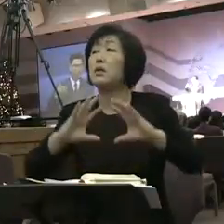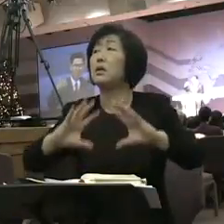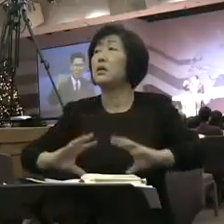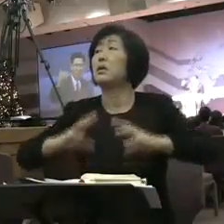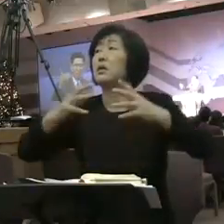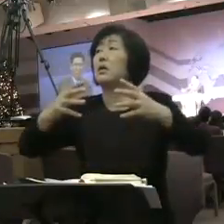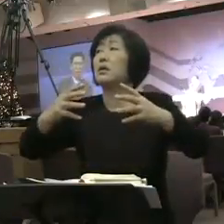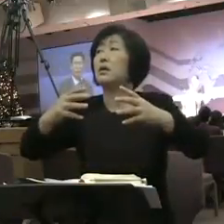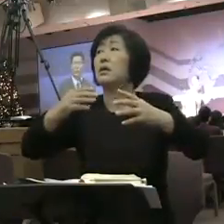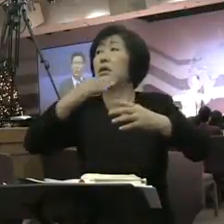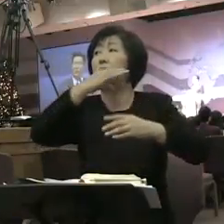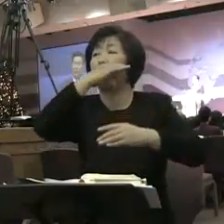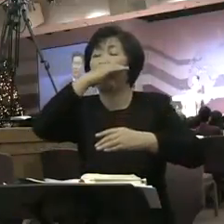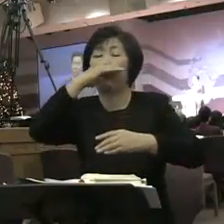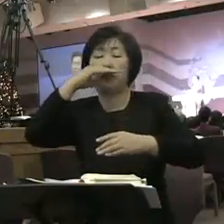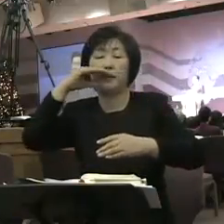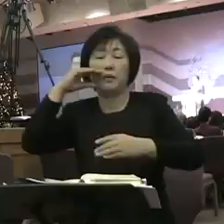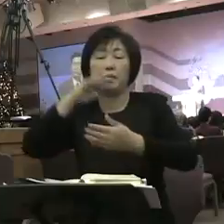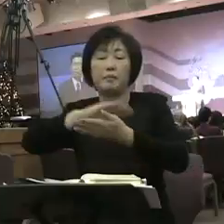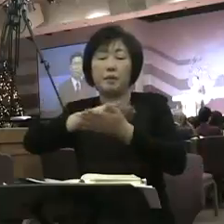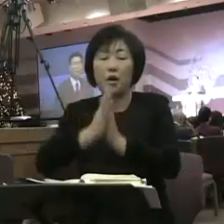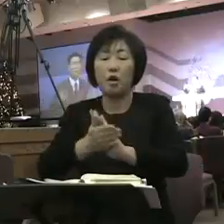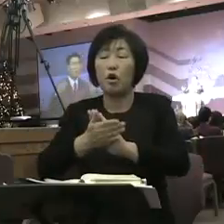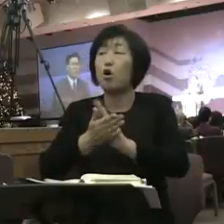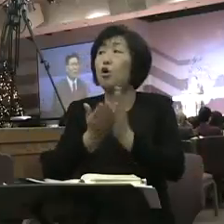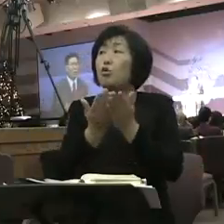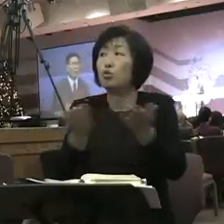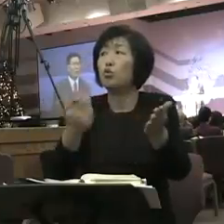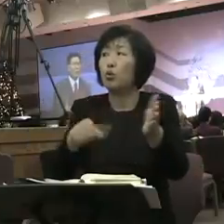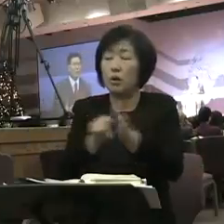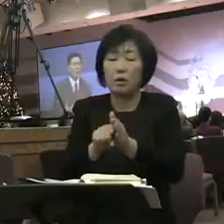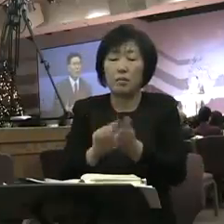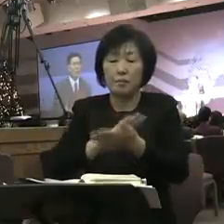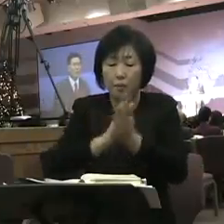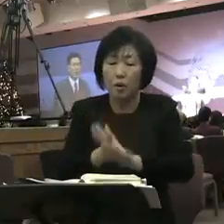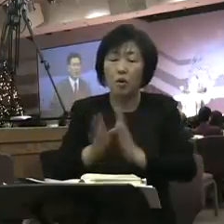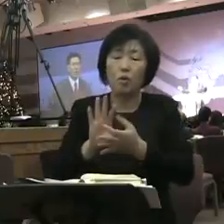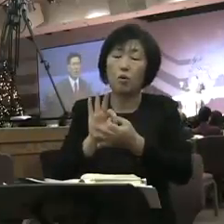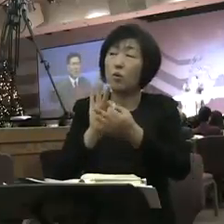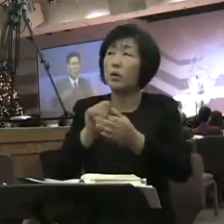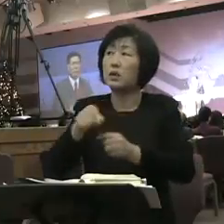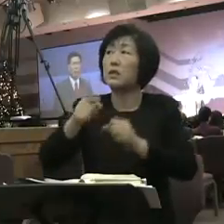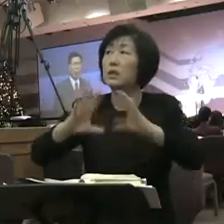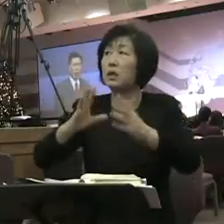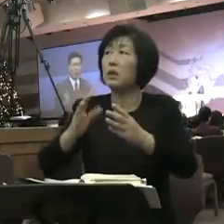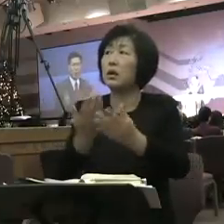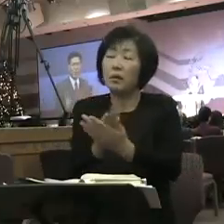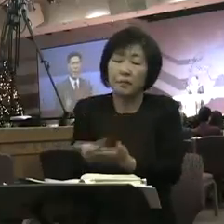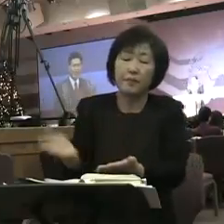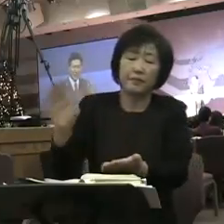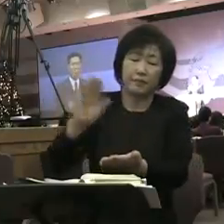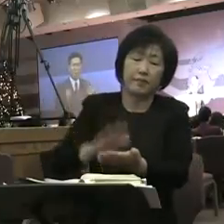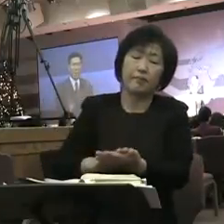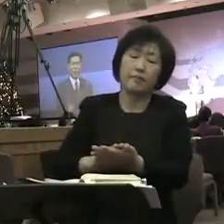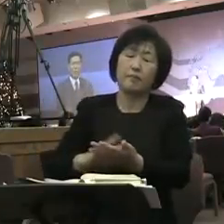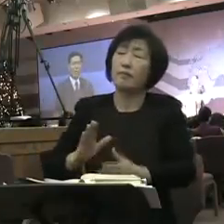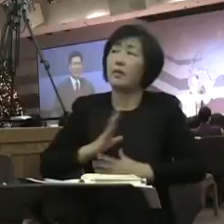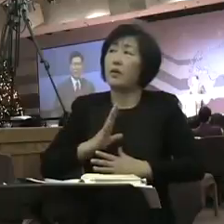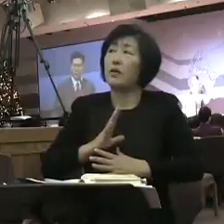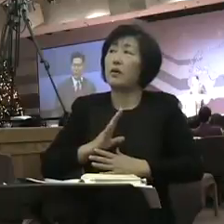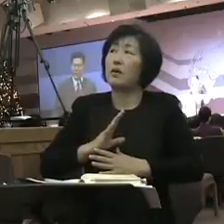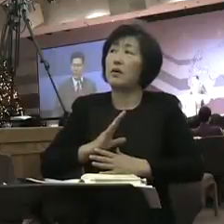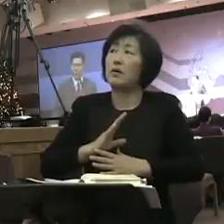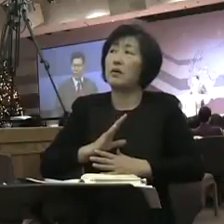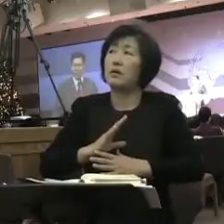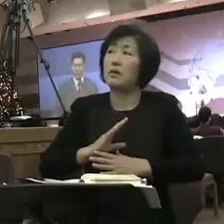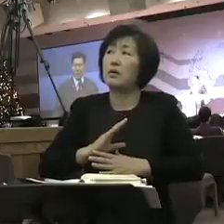세상에 경건한 변화를 주기를 원하고 여러분들이 변화를 통해서 이 세상을 뒤집어 엎는 놀라운 역사에 참여하기를 원하는